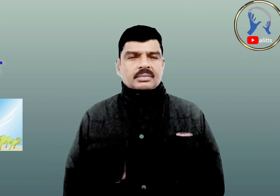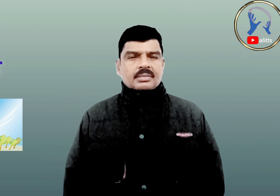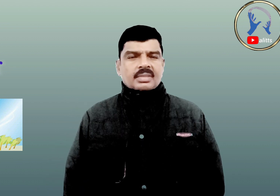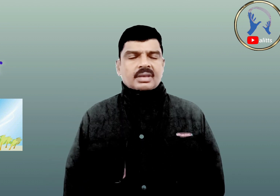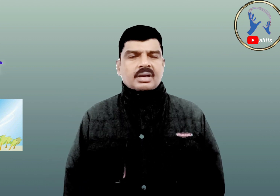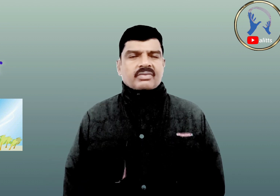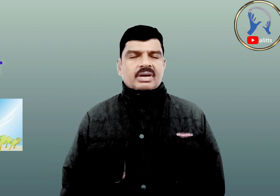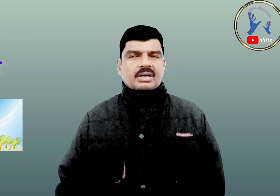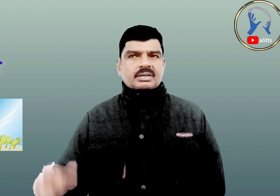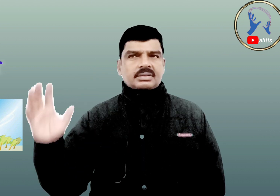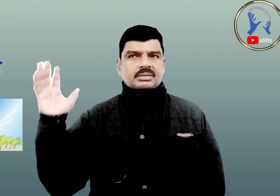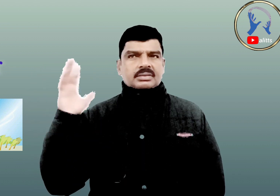हवा।